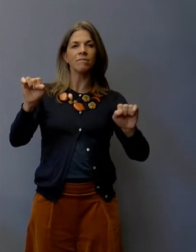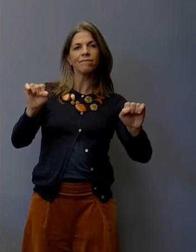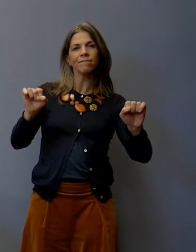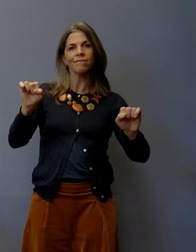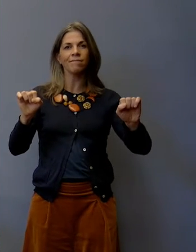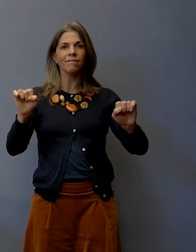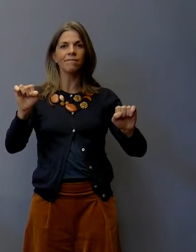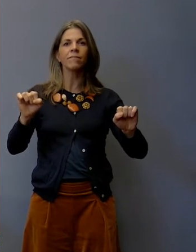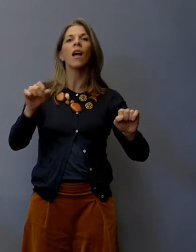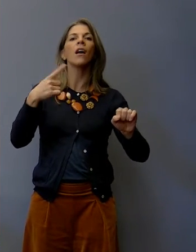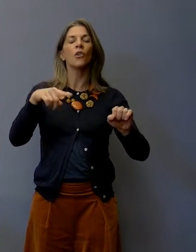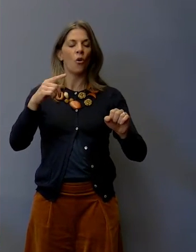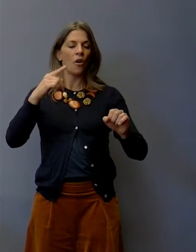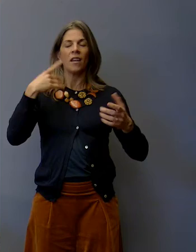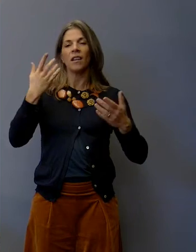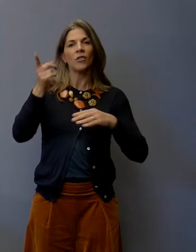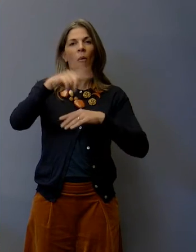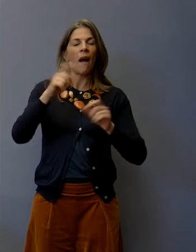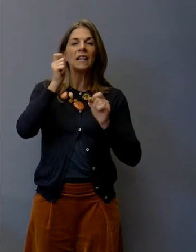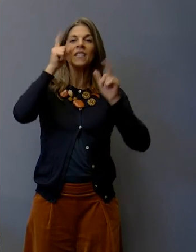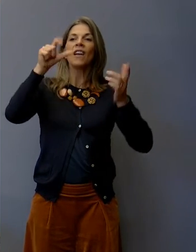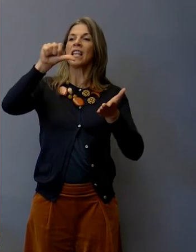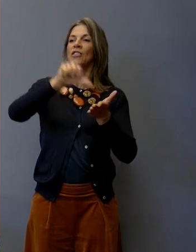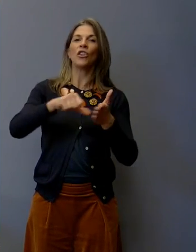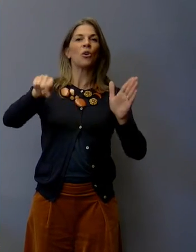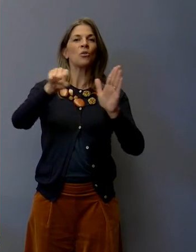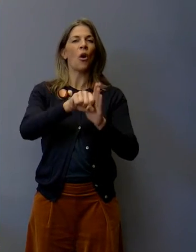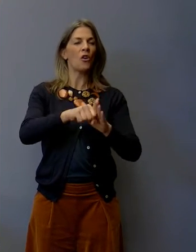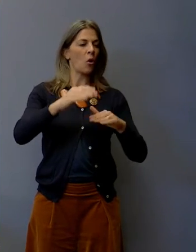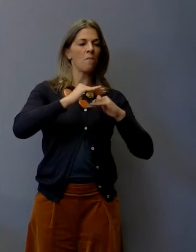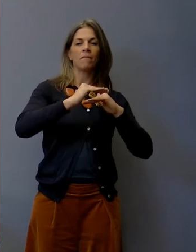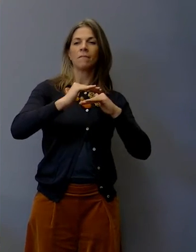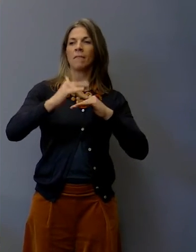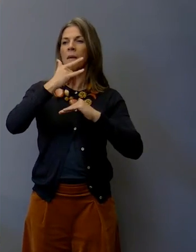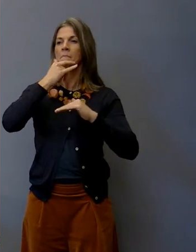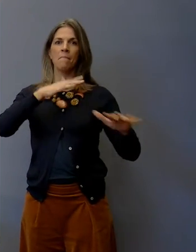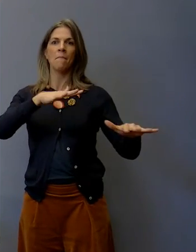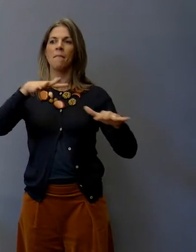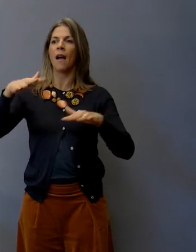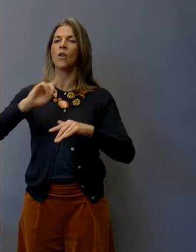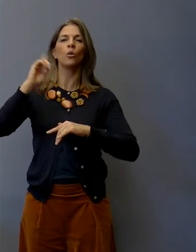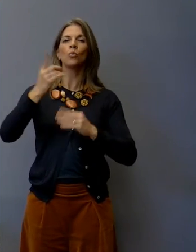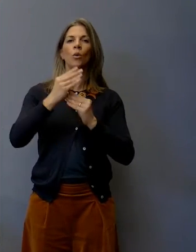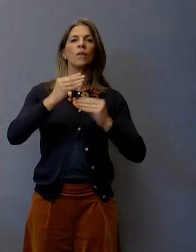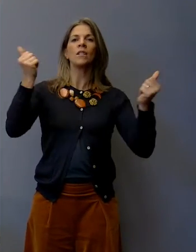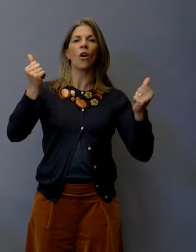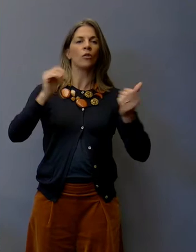centri ficato con tensioni sociali risolte gestite con imposizione anziché con il risanamento